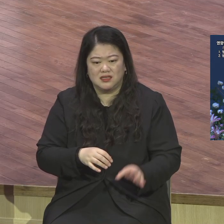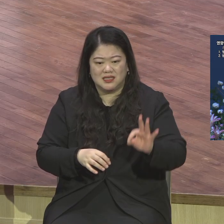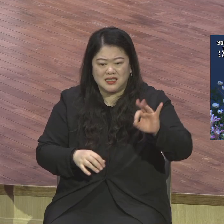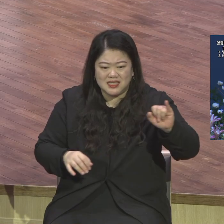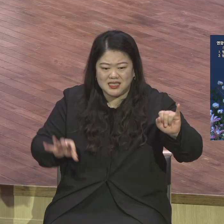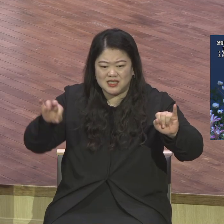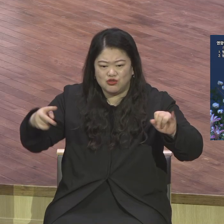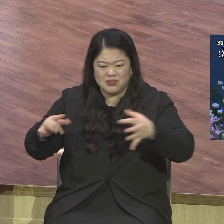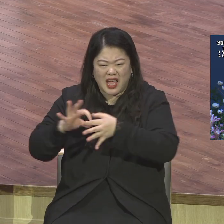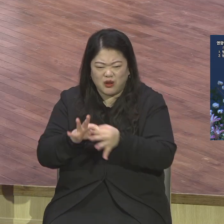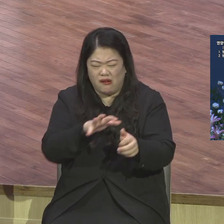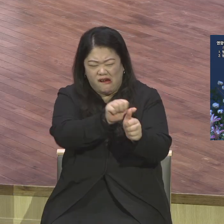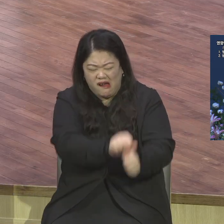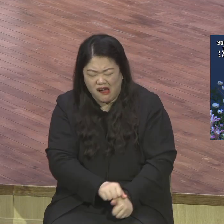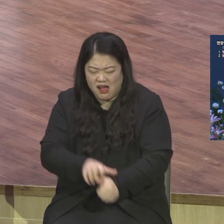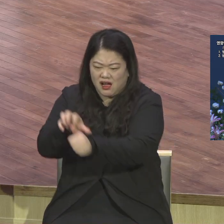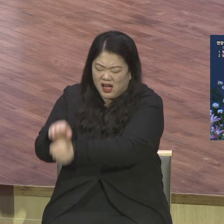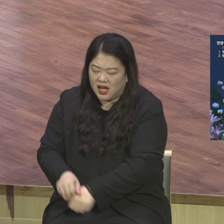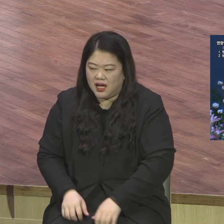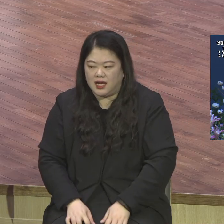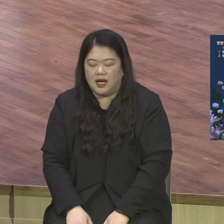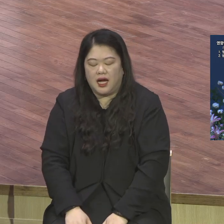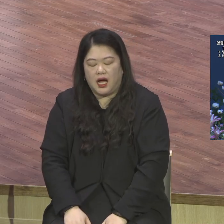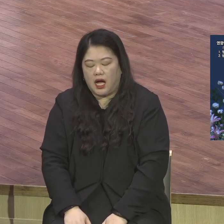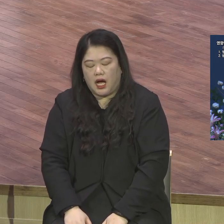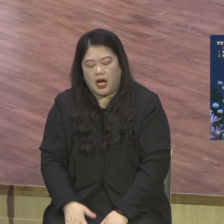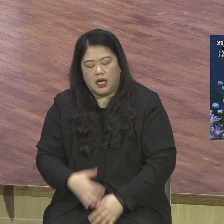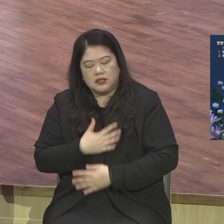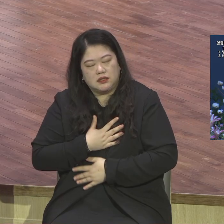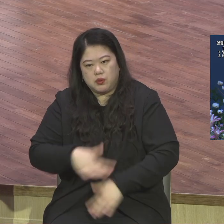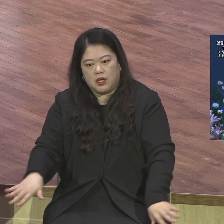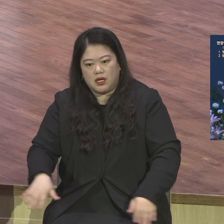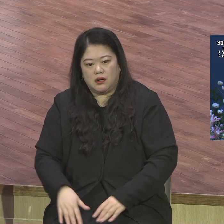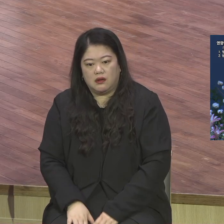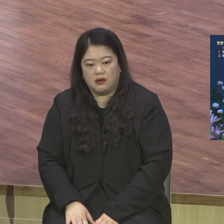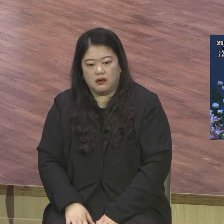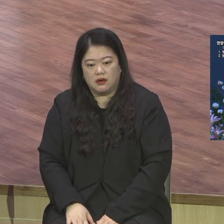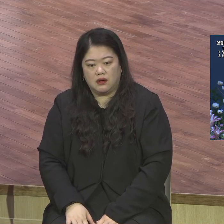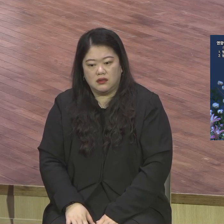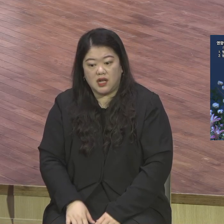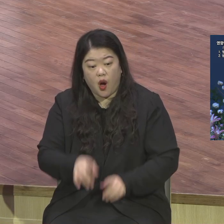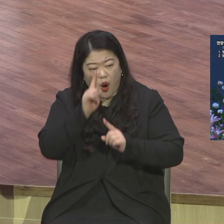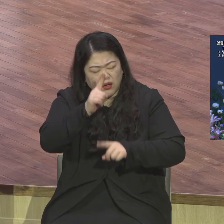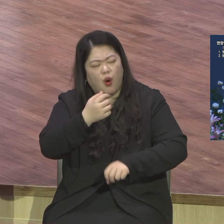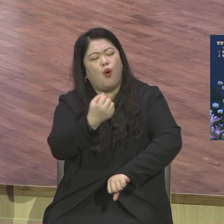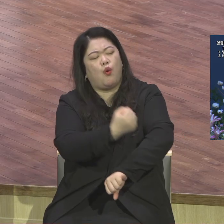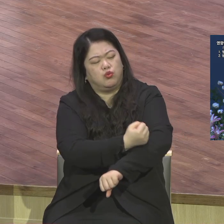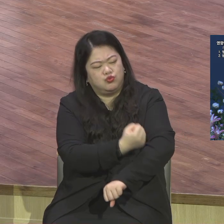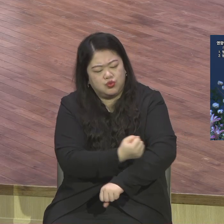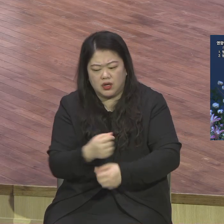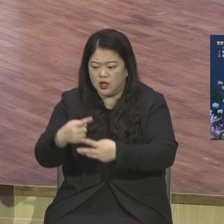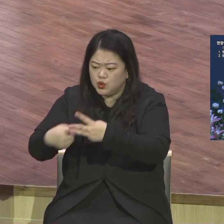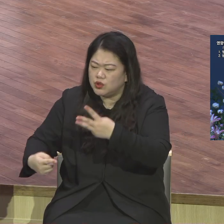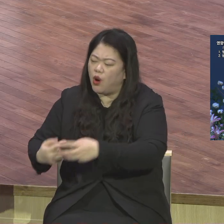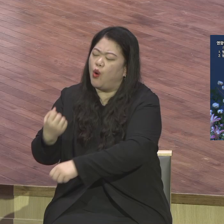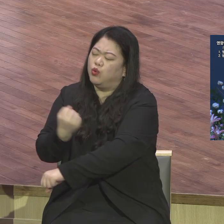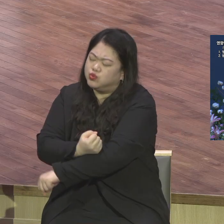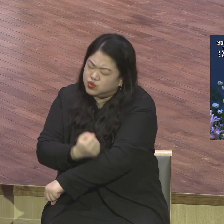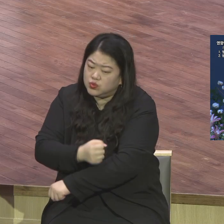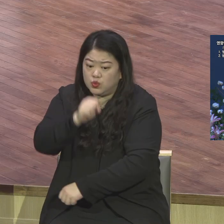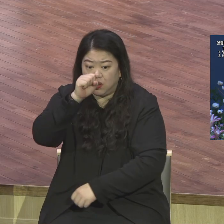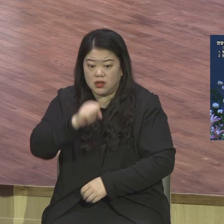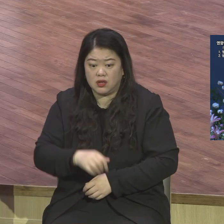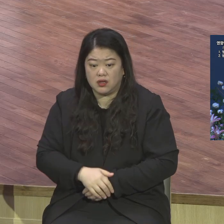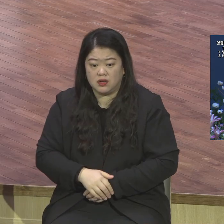계속 비난하고 비방하고 좀 잘한 건 잘했다고 해주면 좋을 텐데 잘한 건 무조건